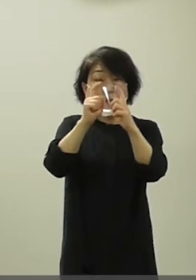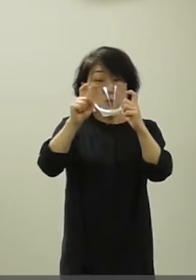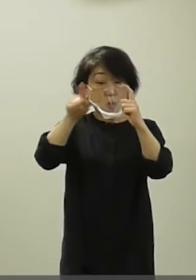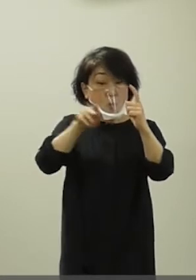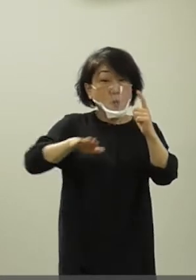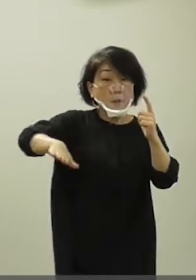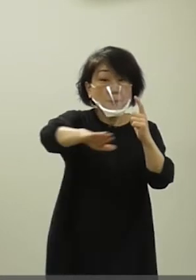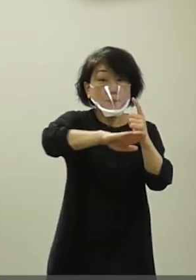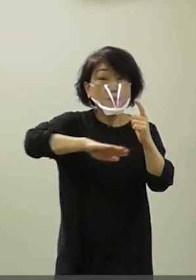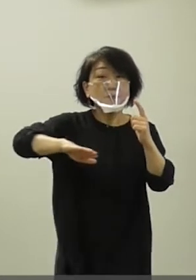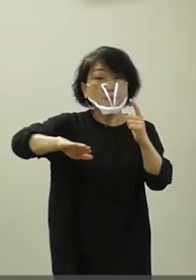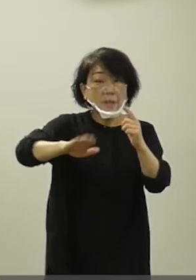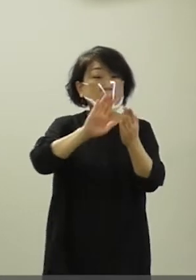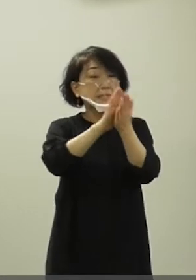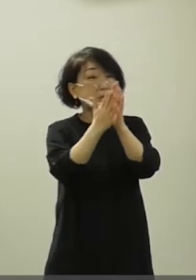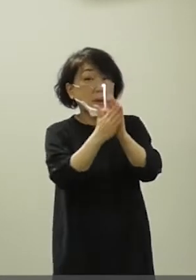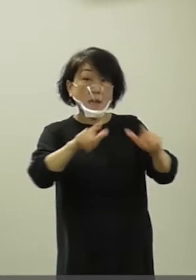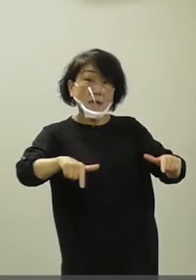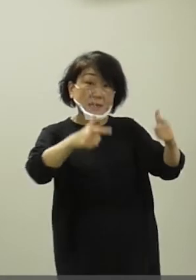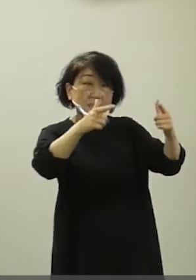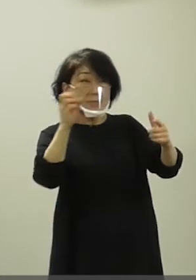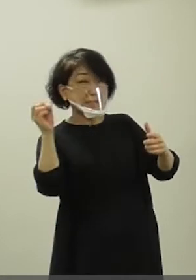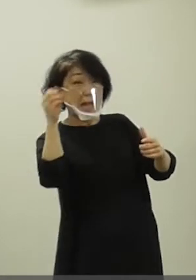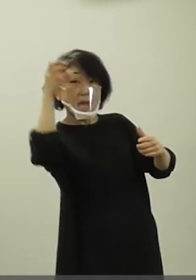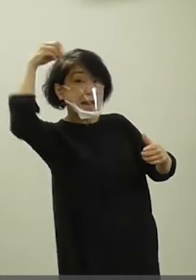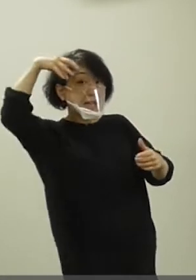考慮りゃー